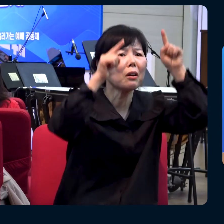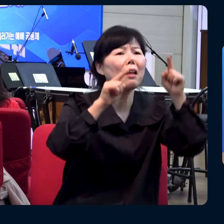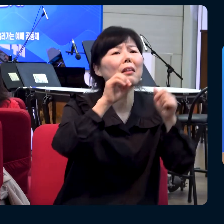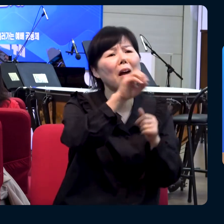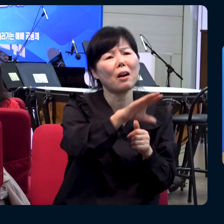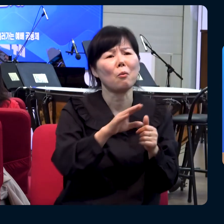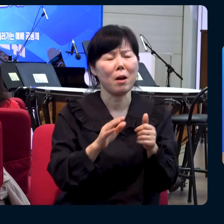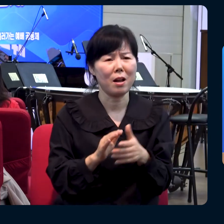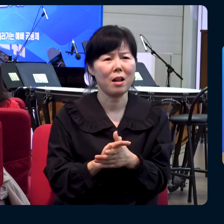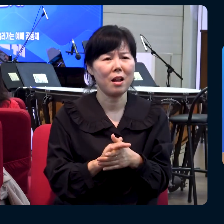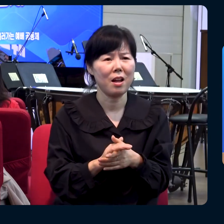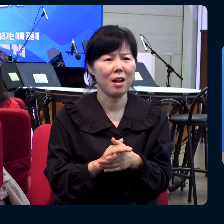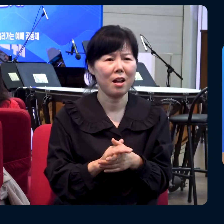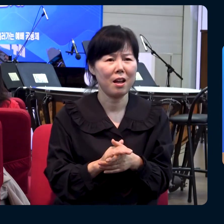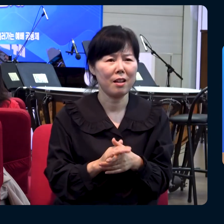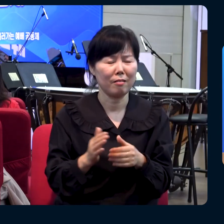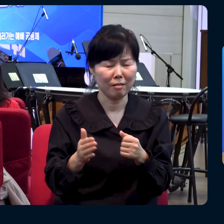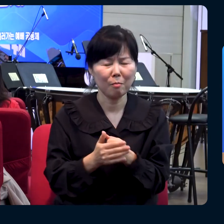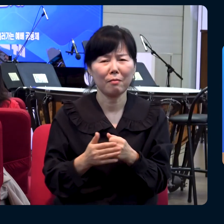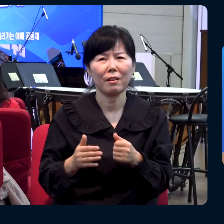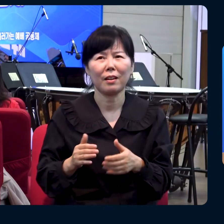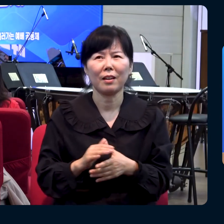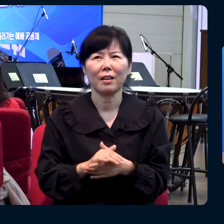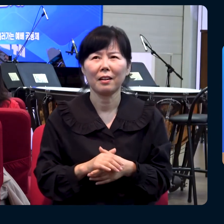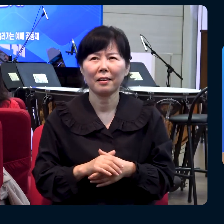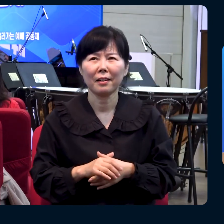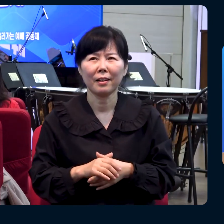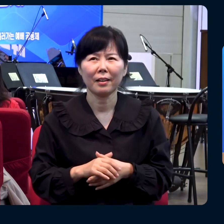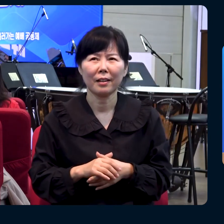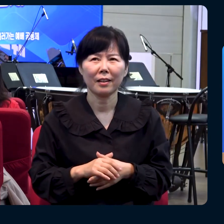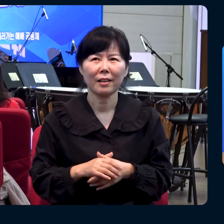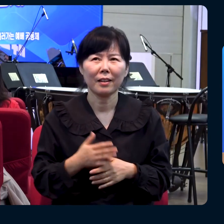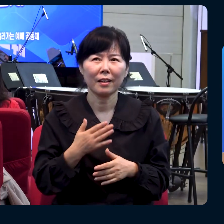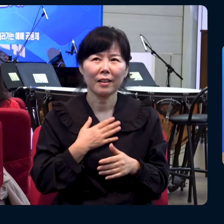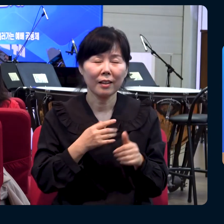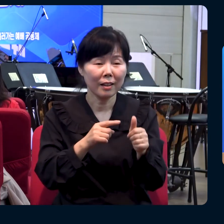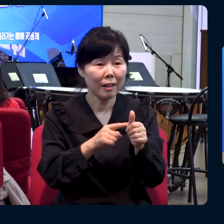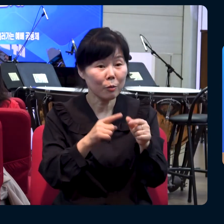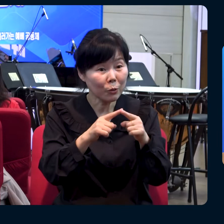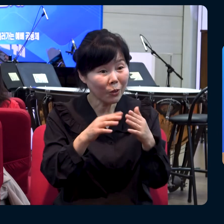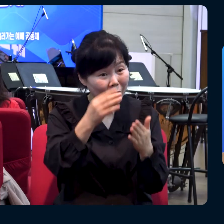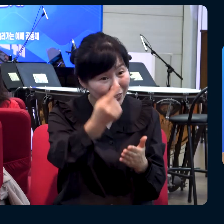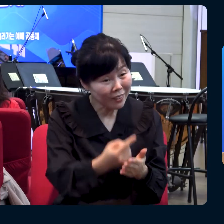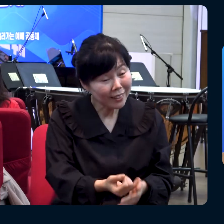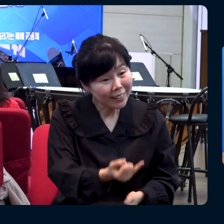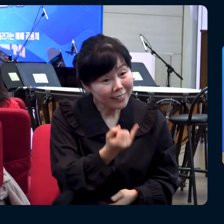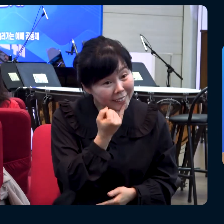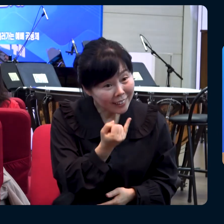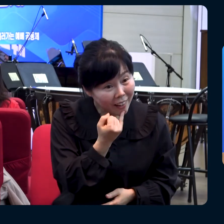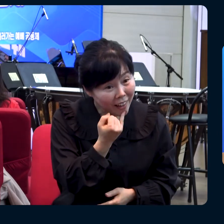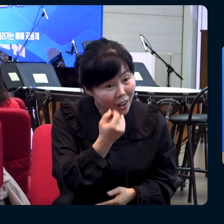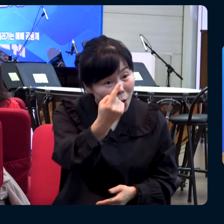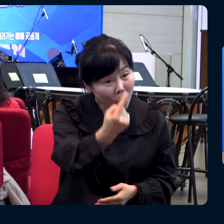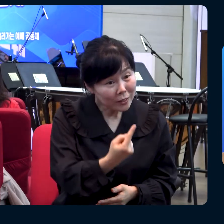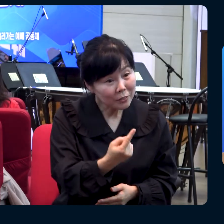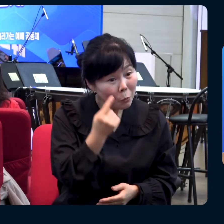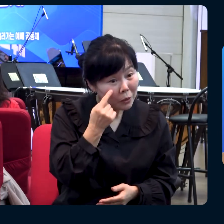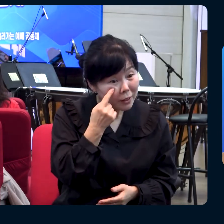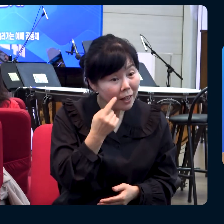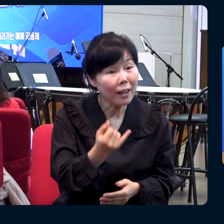40년 넘게 절만 다닌 거예요. 그래서 제가 여쭤봤어요. 할아버지 교회 괜찮으세요? 그랬더니 교회